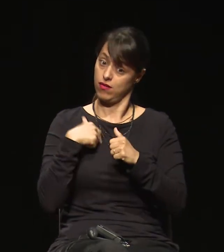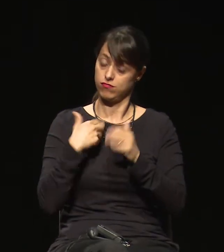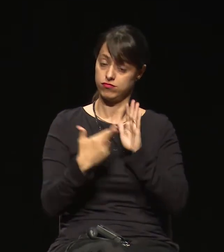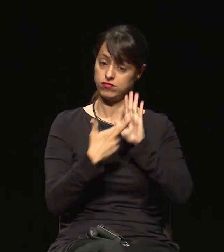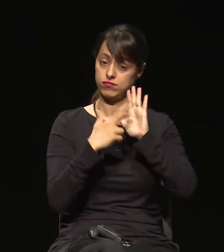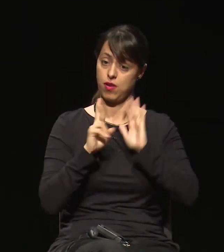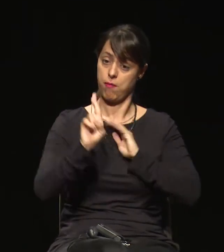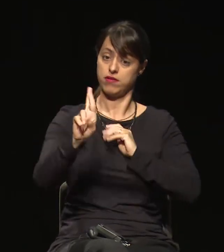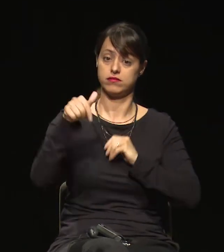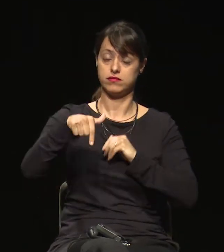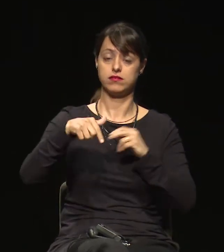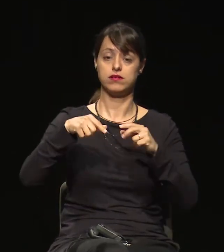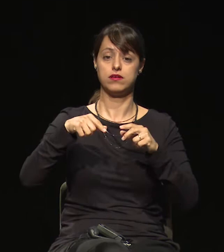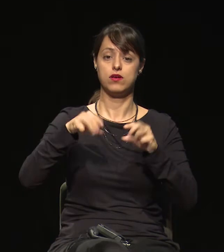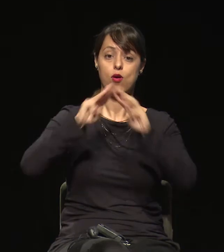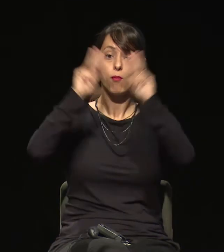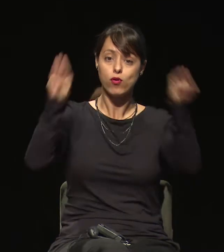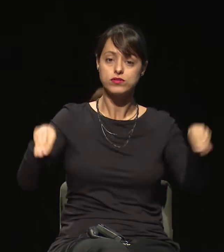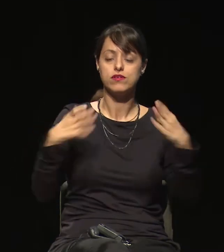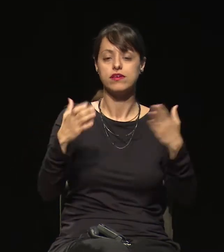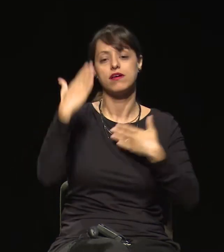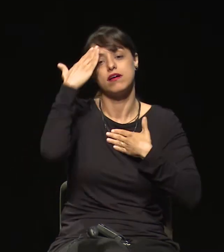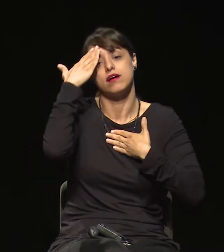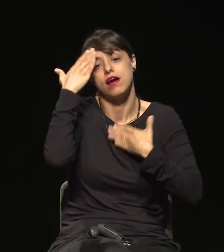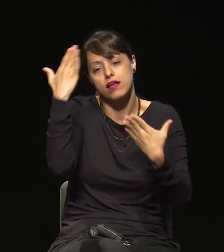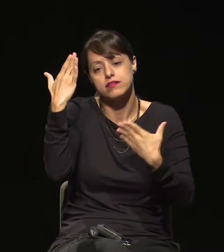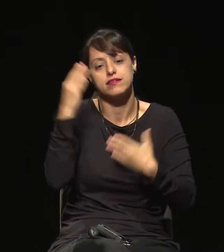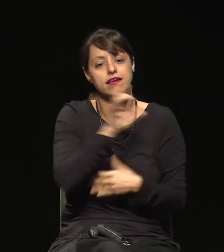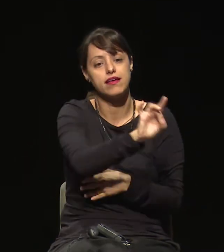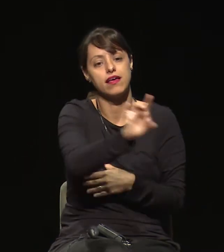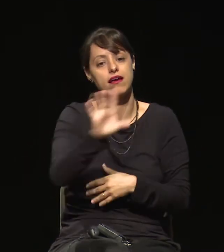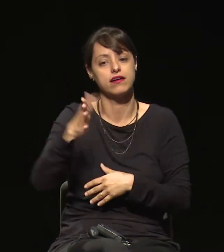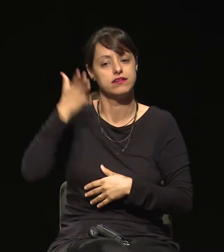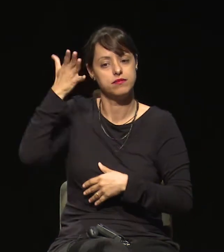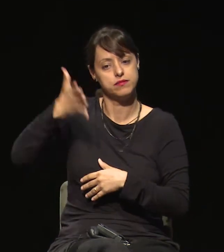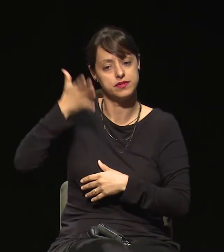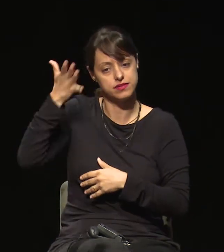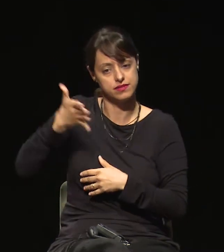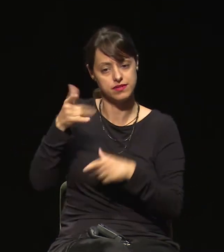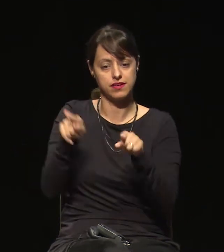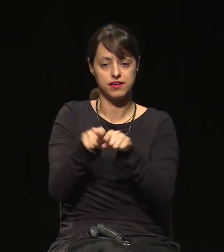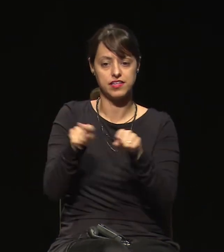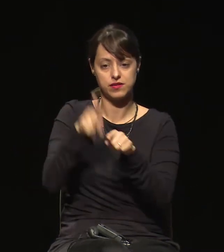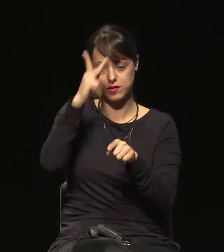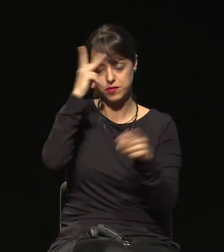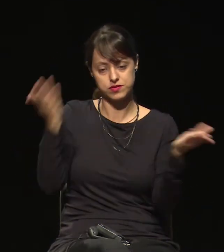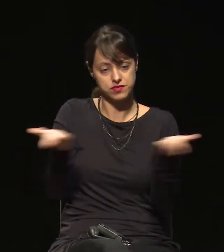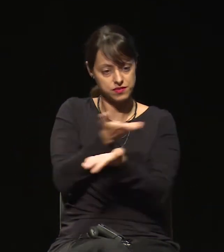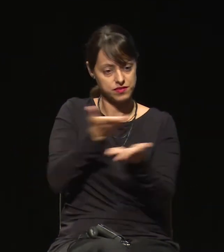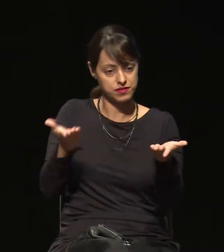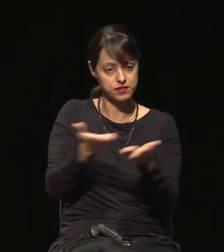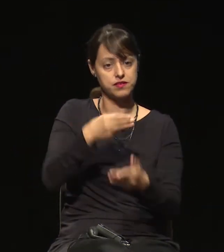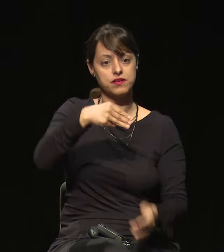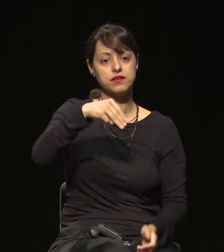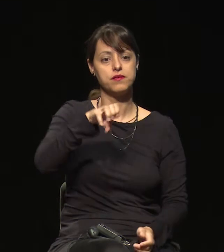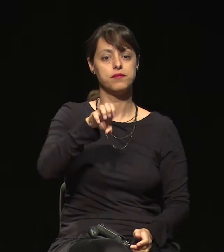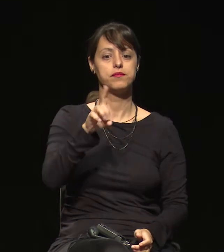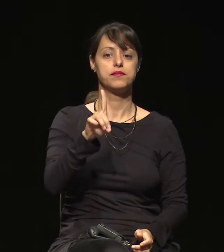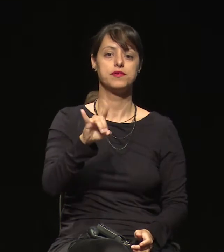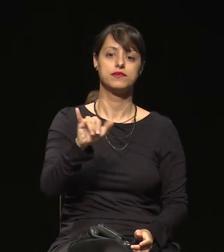lugar, as nossas palestrantes, mediadoras, que vão estar aqui conosco durante esses 2